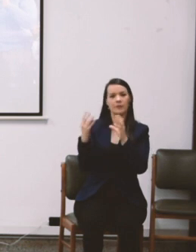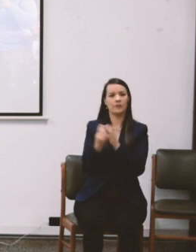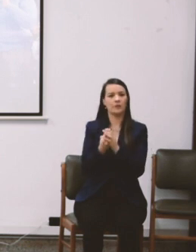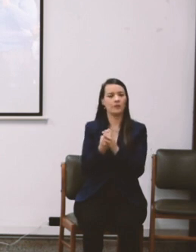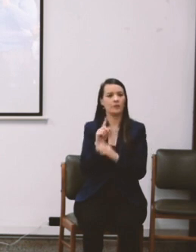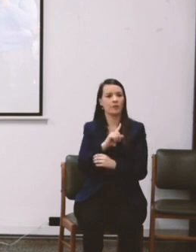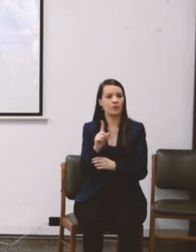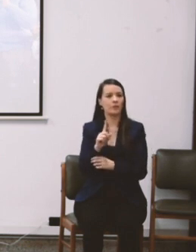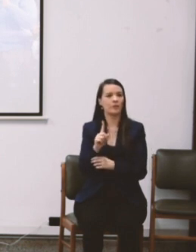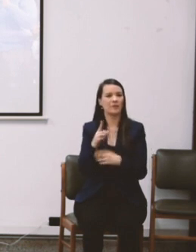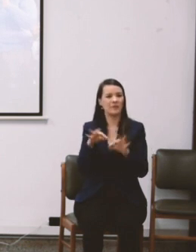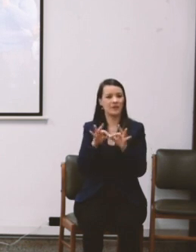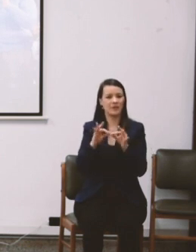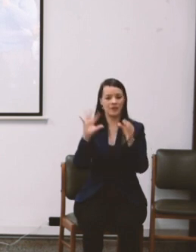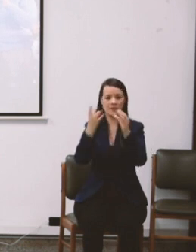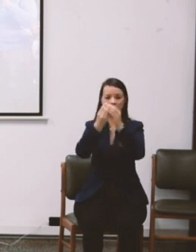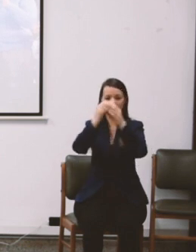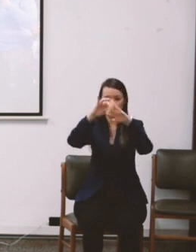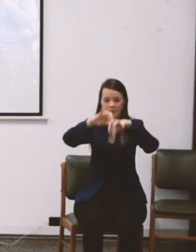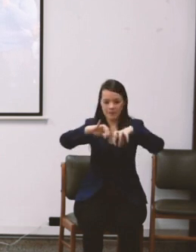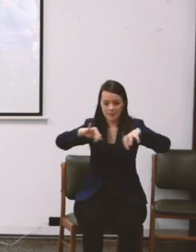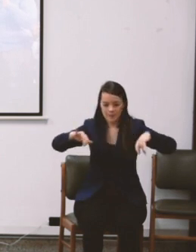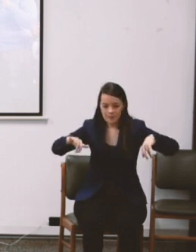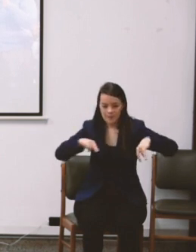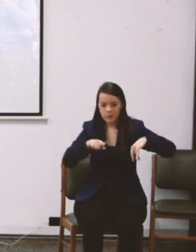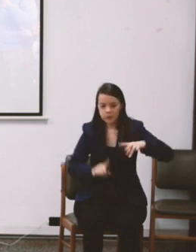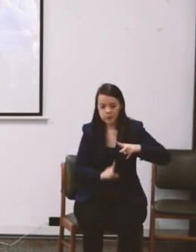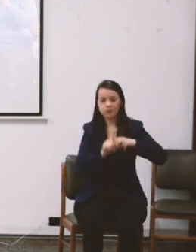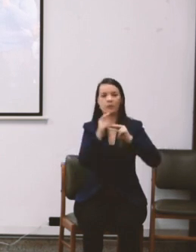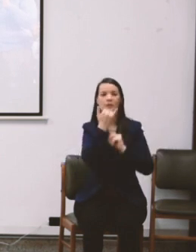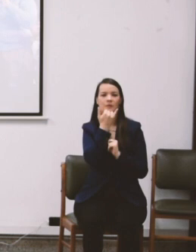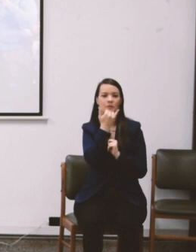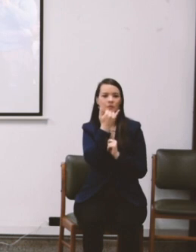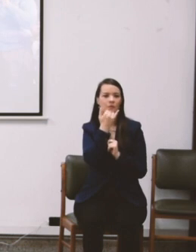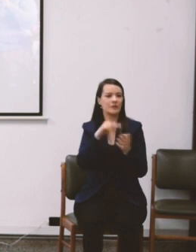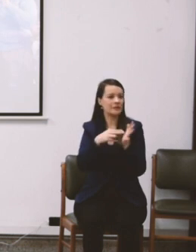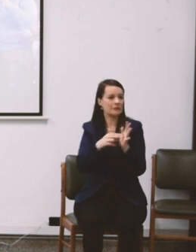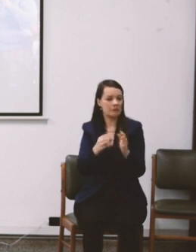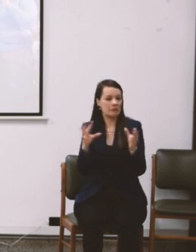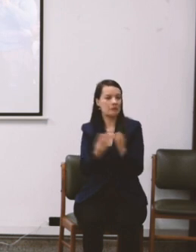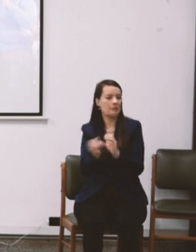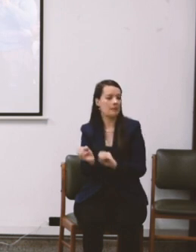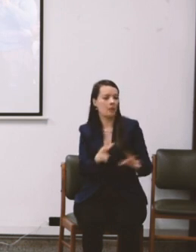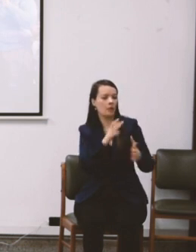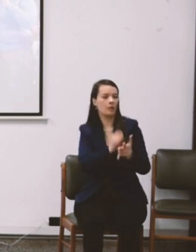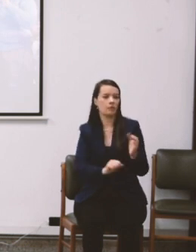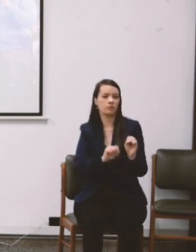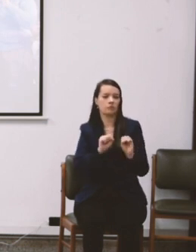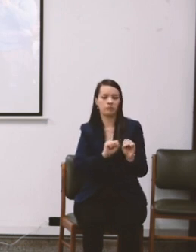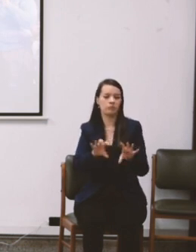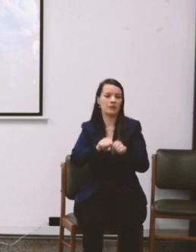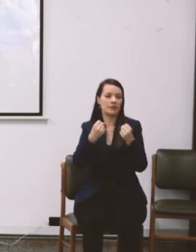es de construir el concepto de inclusión, pero cuando uno dice de construir un concepto no necesariamente es para destruirlo, sino para revisar